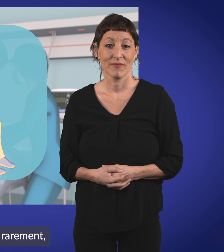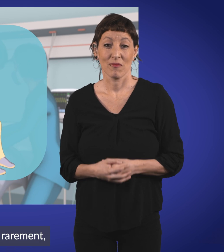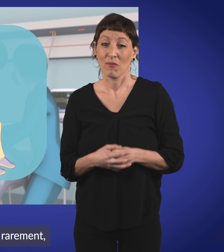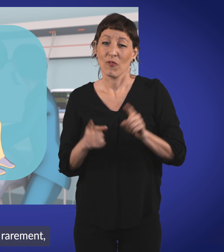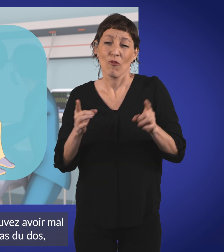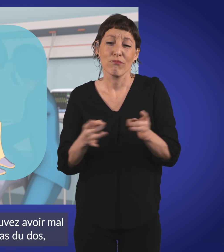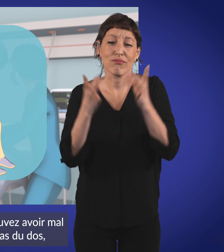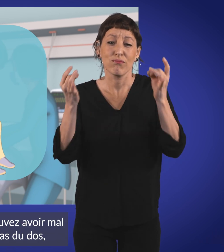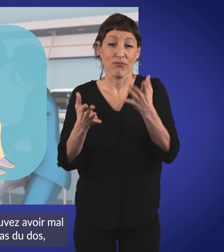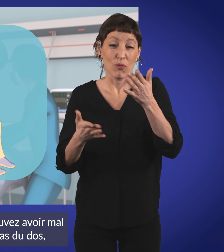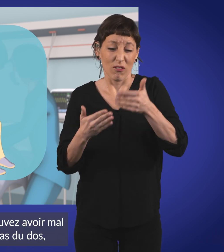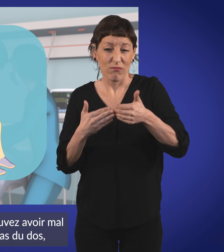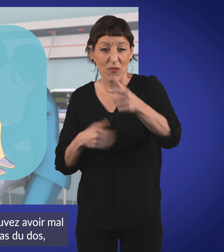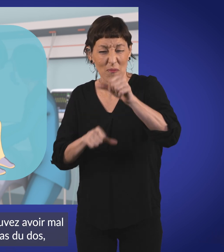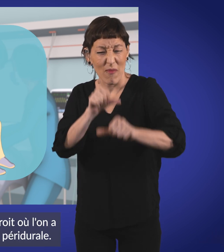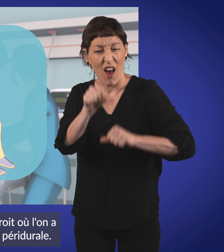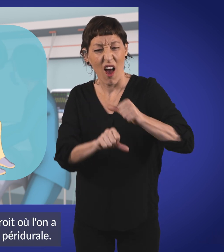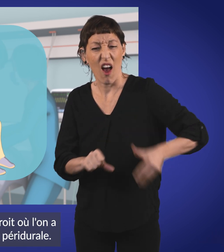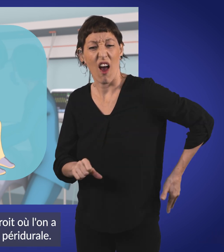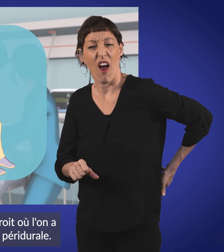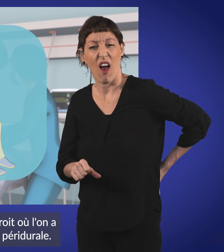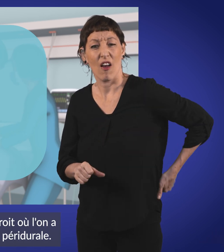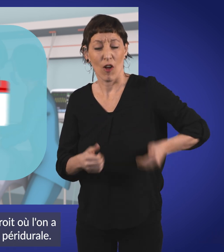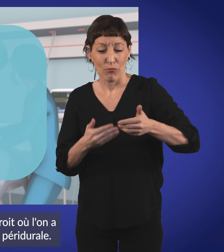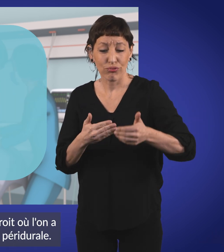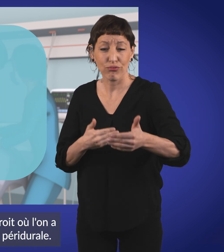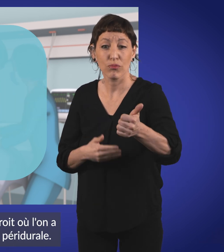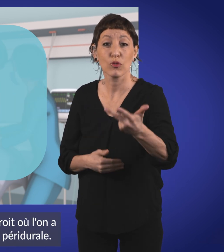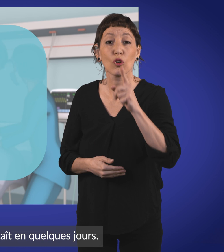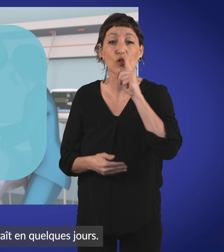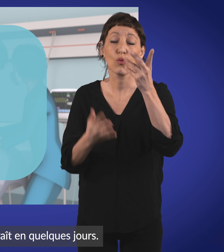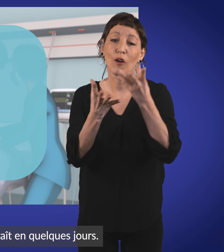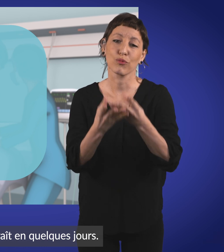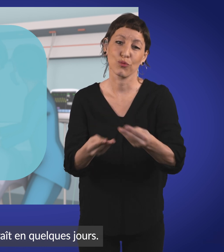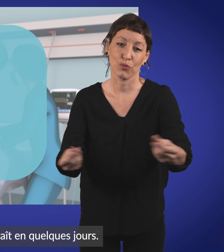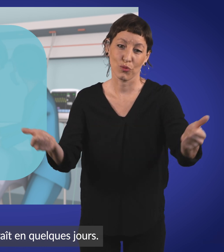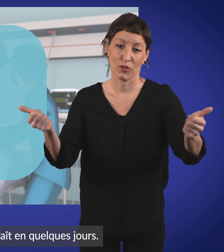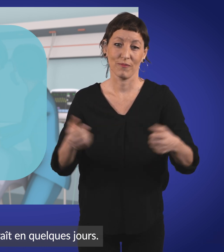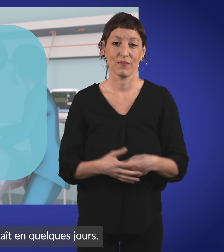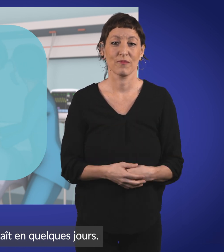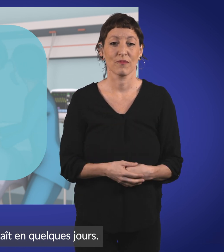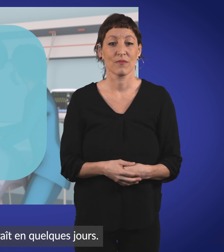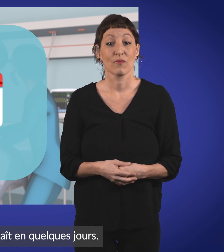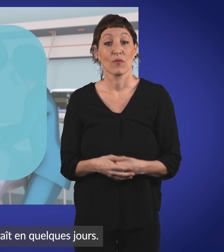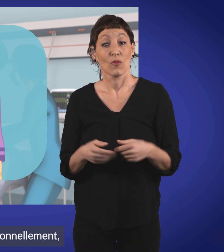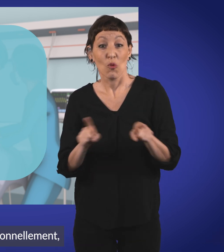Très rarement, vous pouvez avoir mal au bas du dos, à l'endroit où l'on a fait la péridurale, mais cela disparaît en quelques